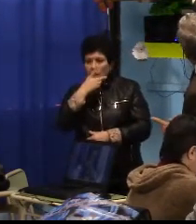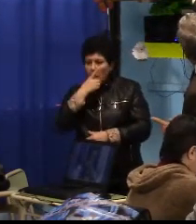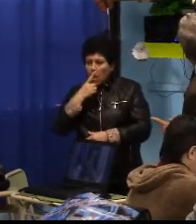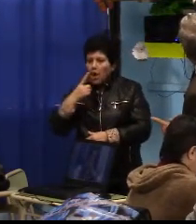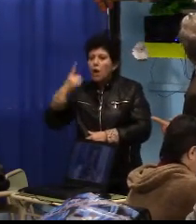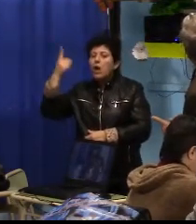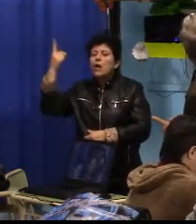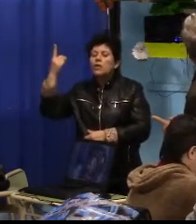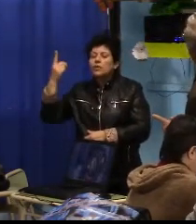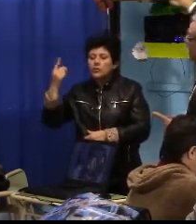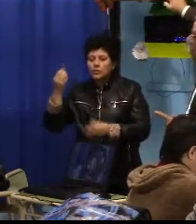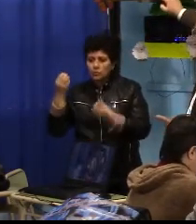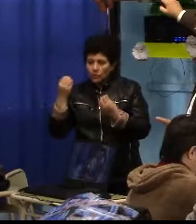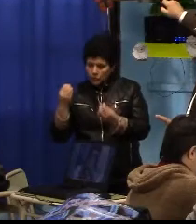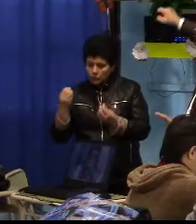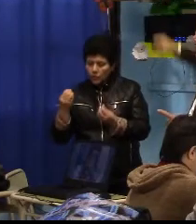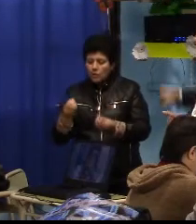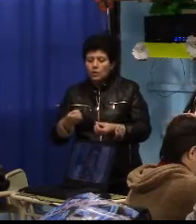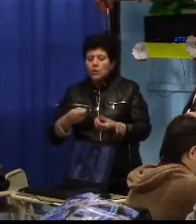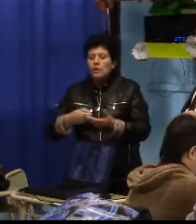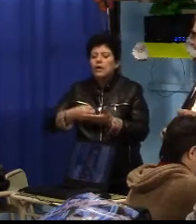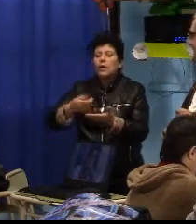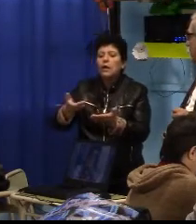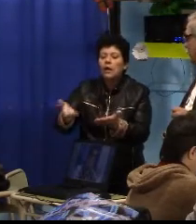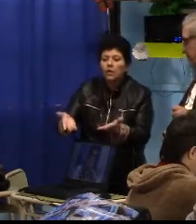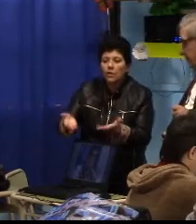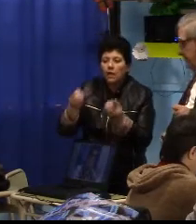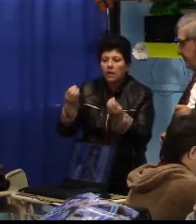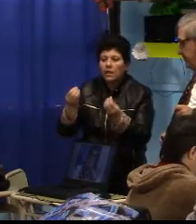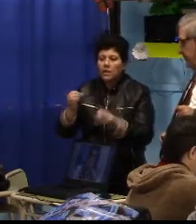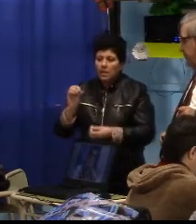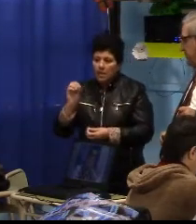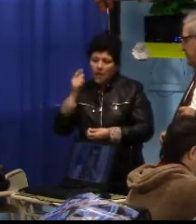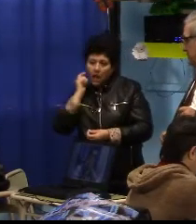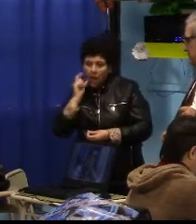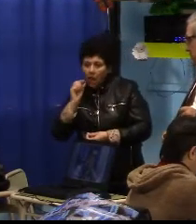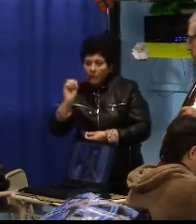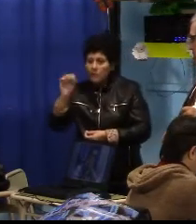la bendición a Salomón. Salomón.